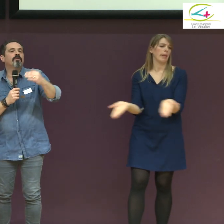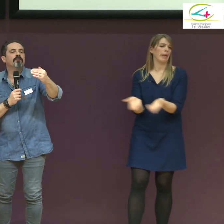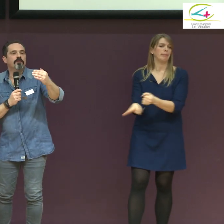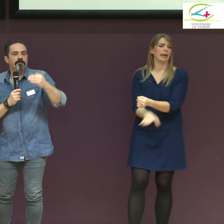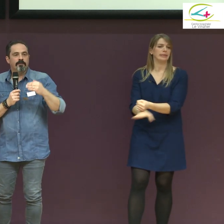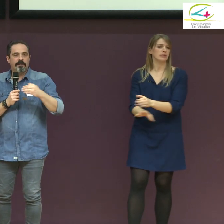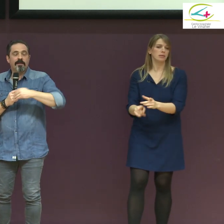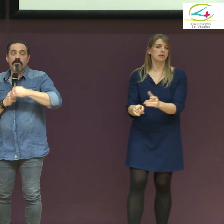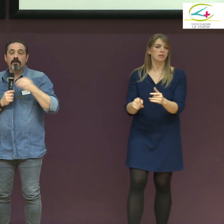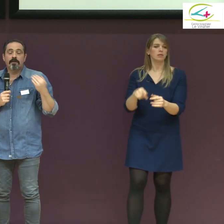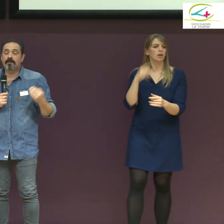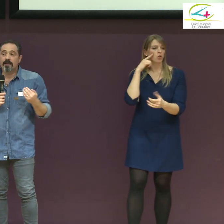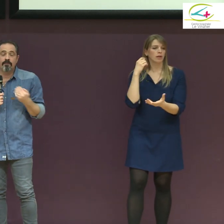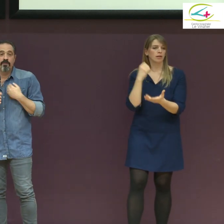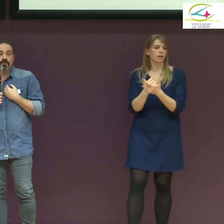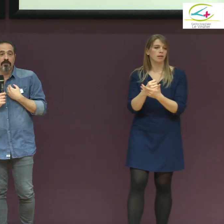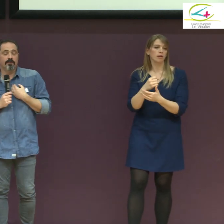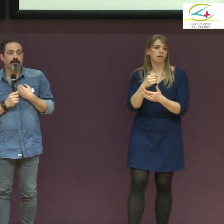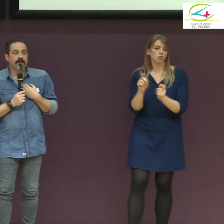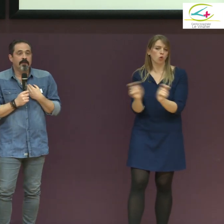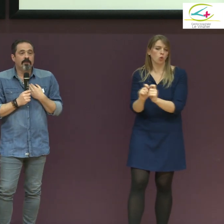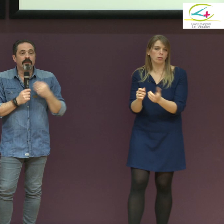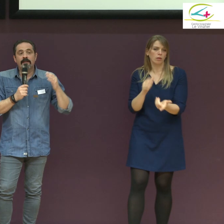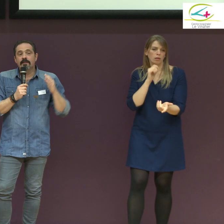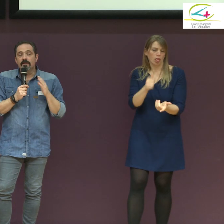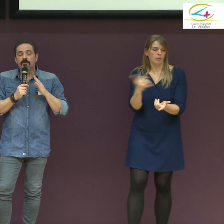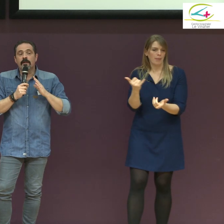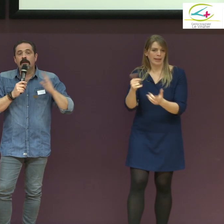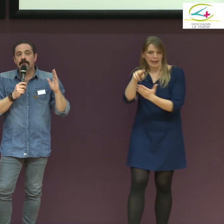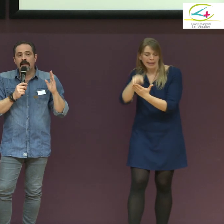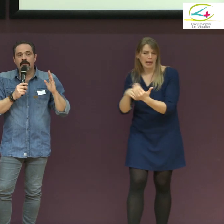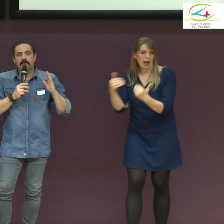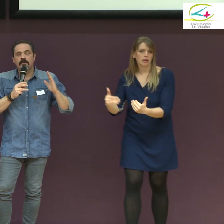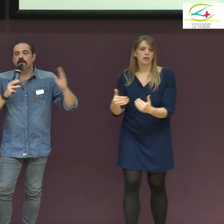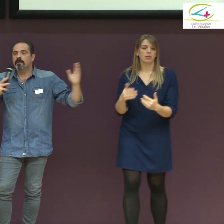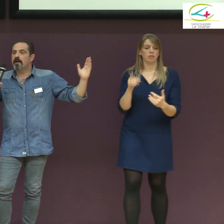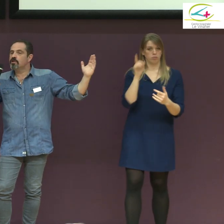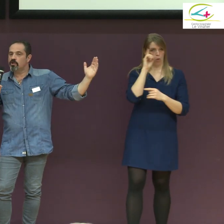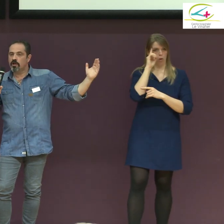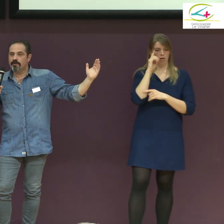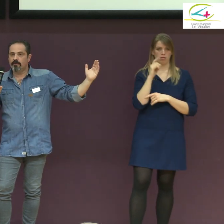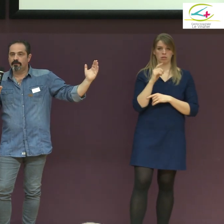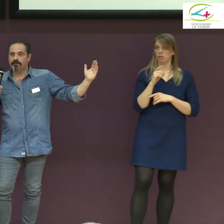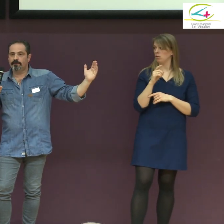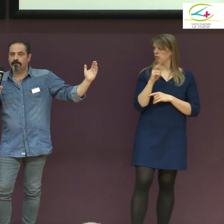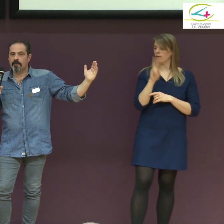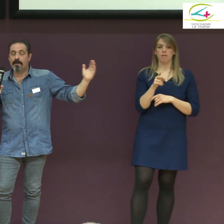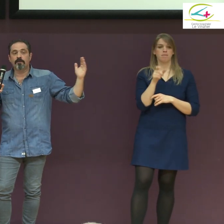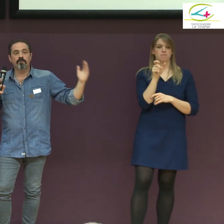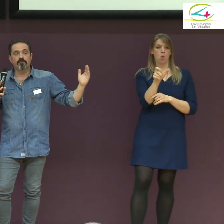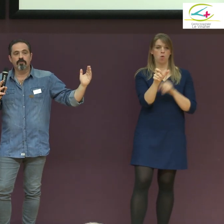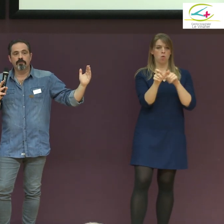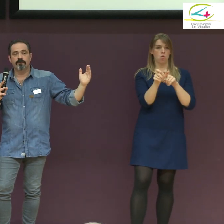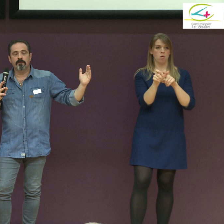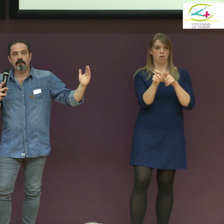C'est pas contre vous, c'est parce que c'est terrible pour nous qu'on désigne sous un même terme un champ comme ça. Parce